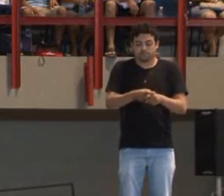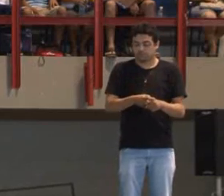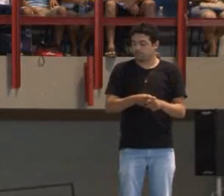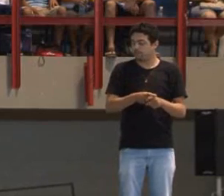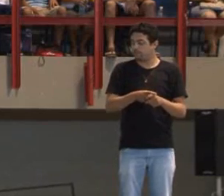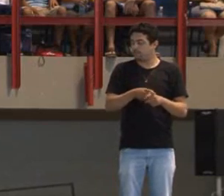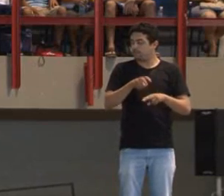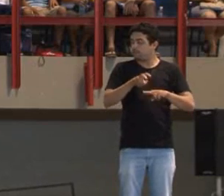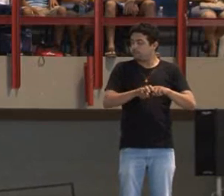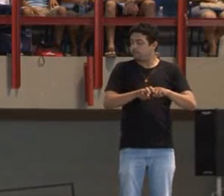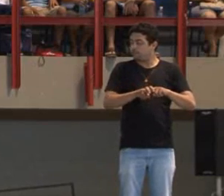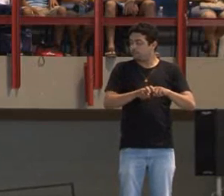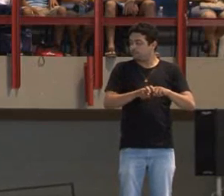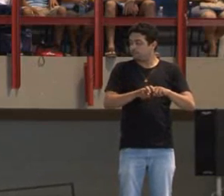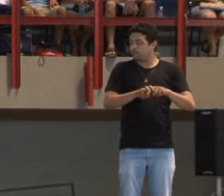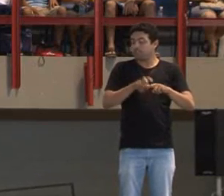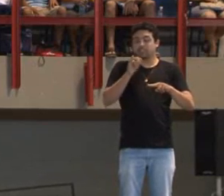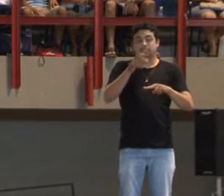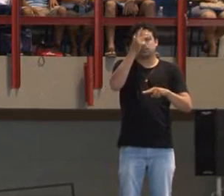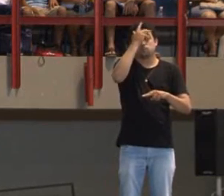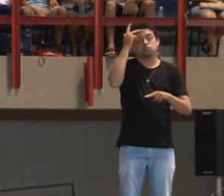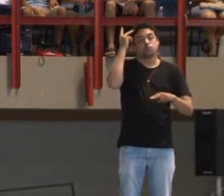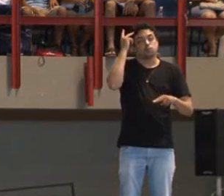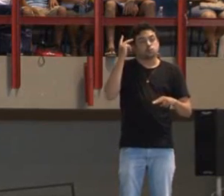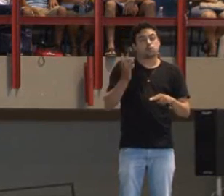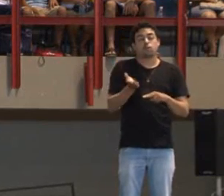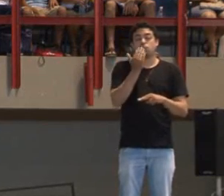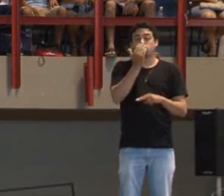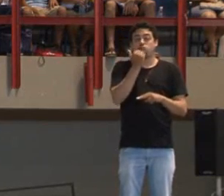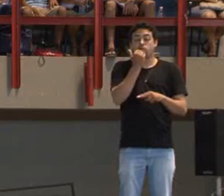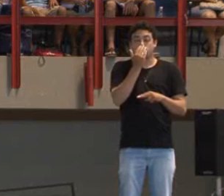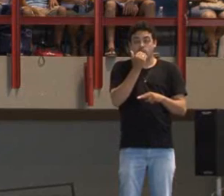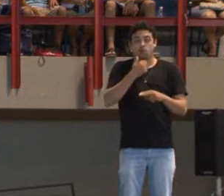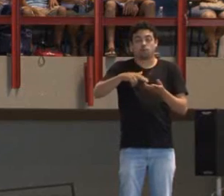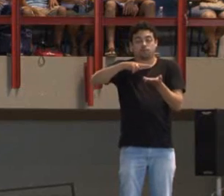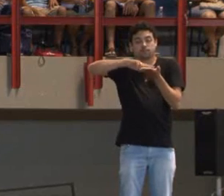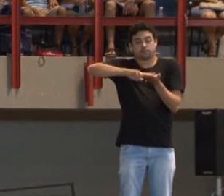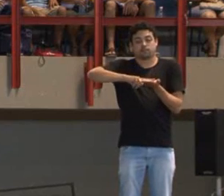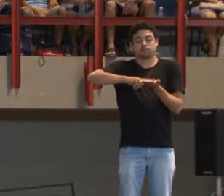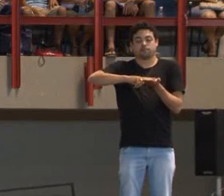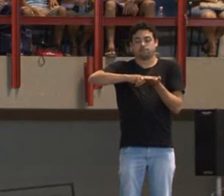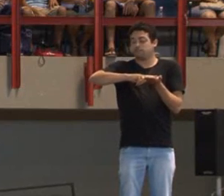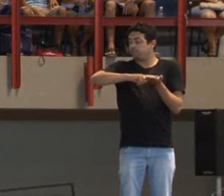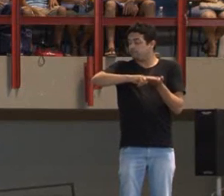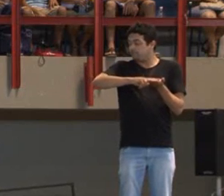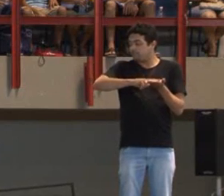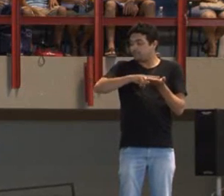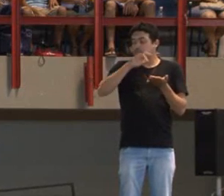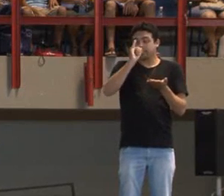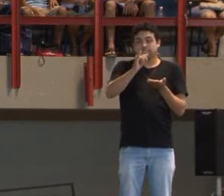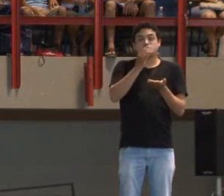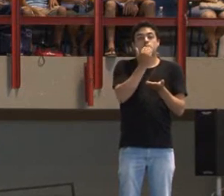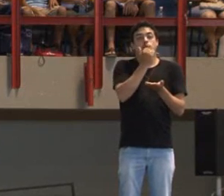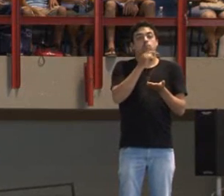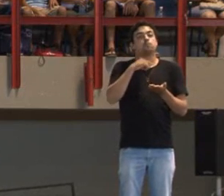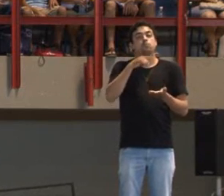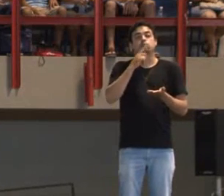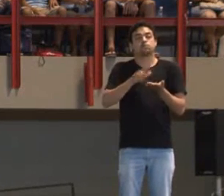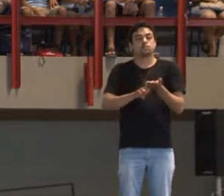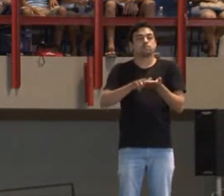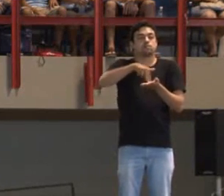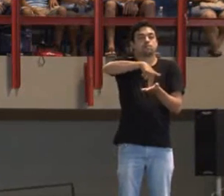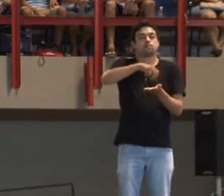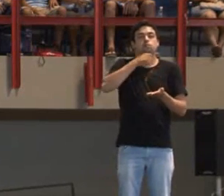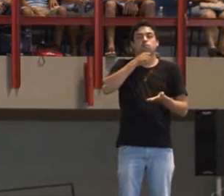sentar. E se o sujeito passar muita dificuldade e muita fome, ele se deita. E se ele continuar sem comer, é arriscado ele não levantar